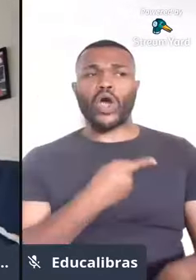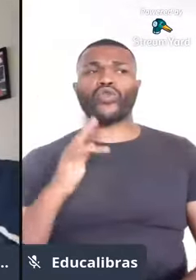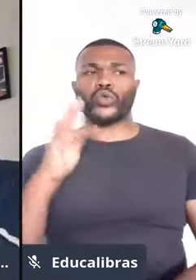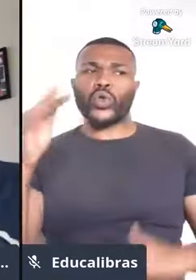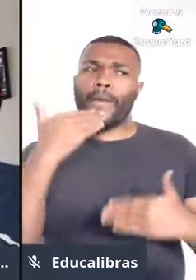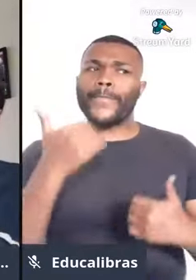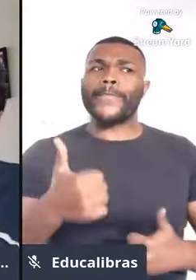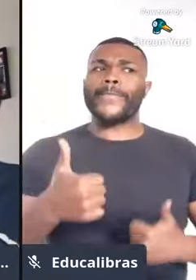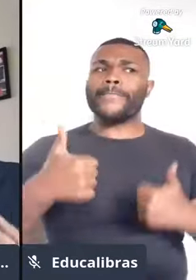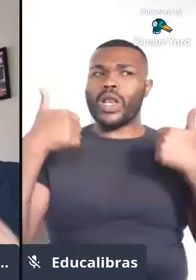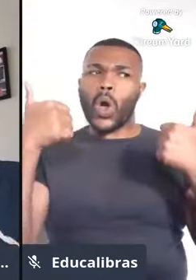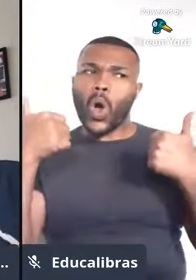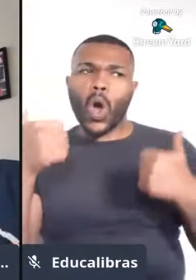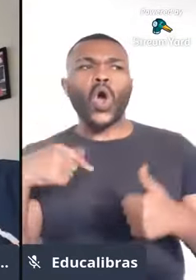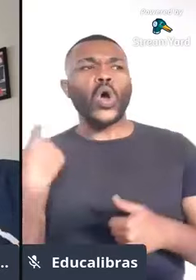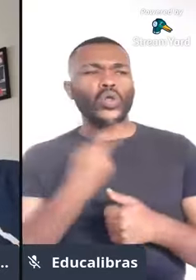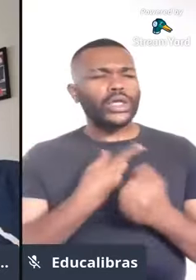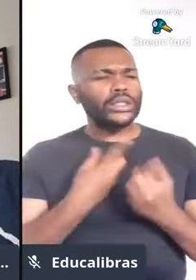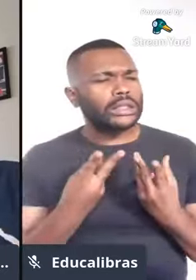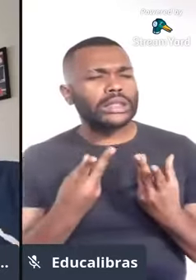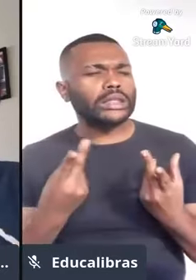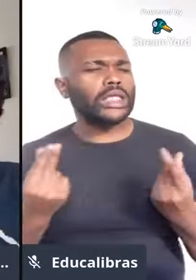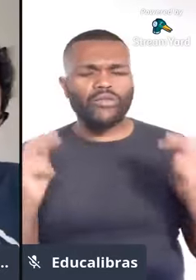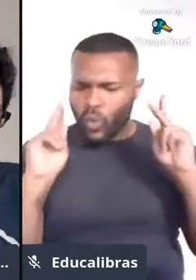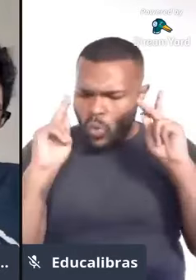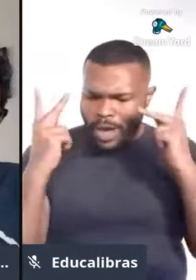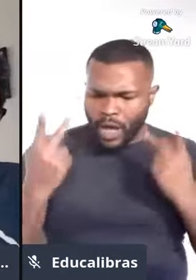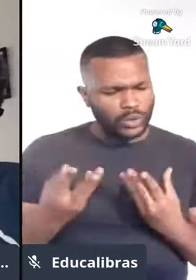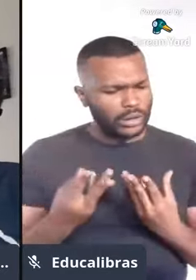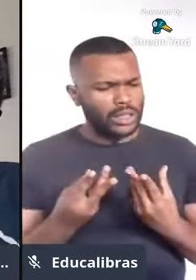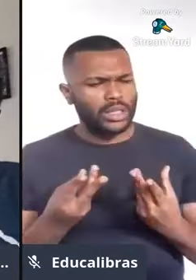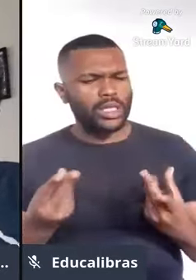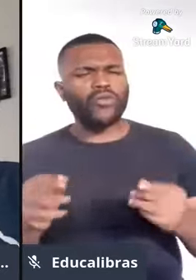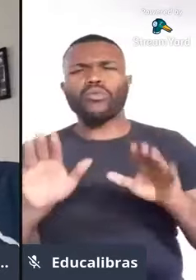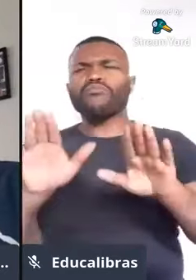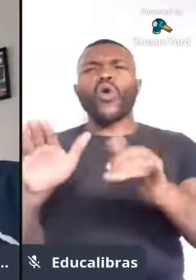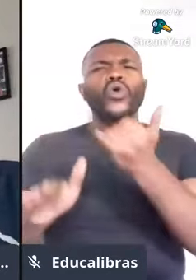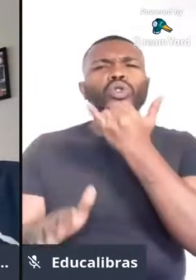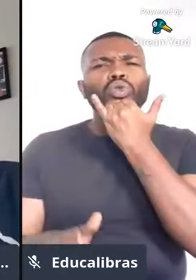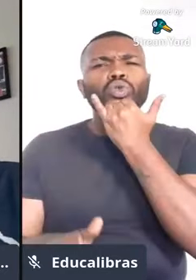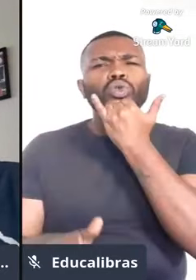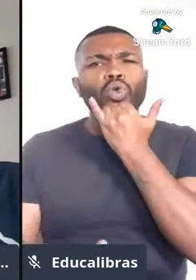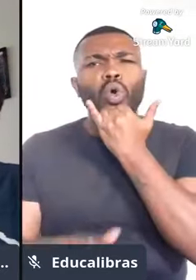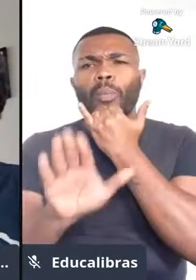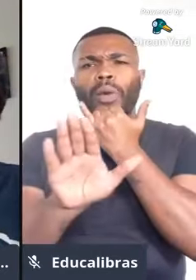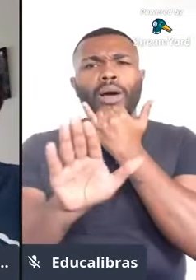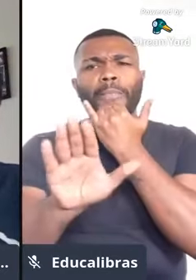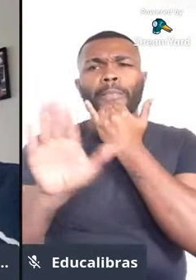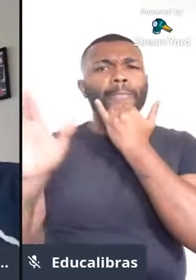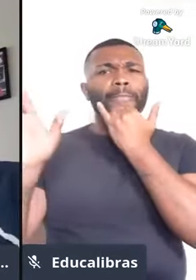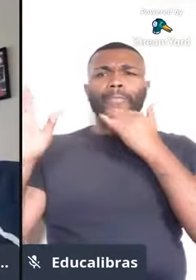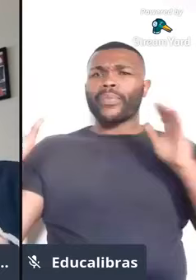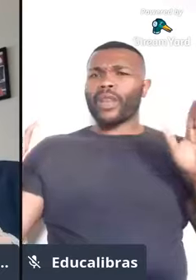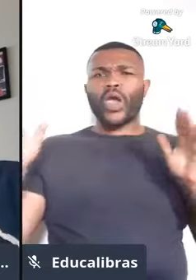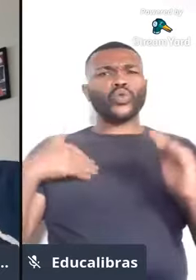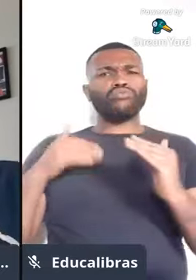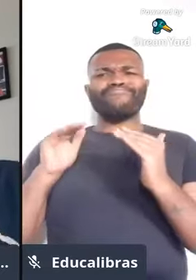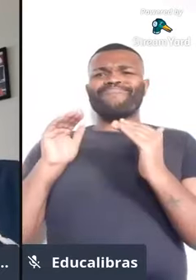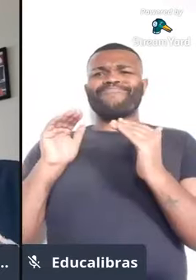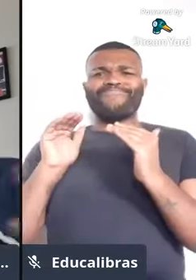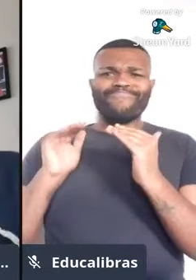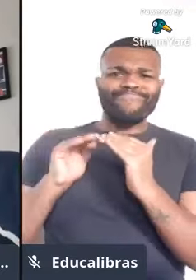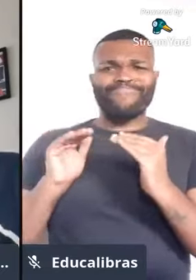situação mais humano. E, cara, desculpa, mas eu tenho resistência a concordar com isso. Porque você